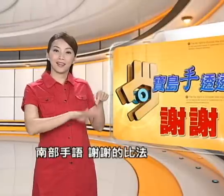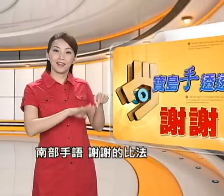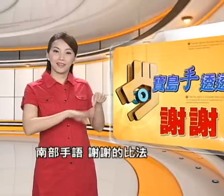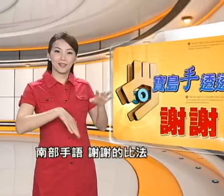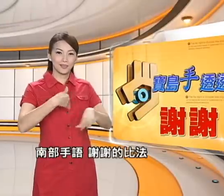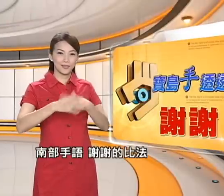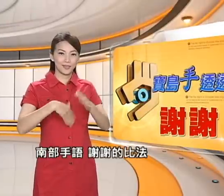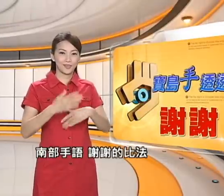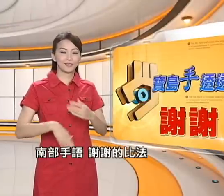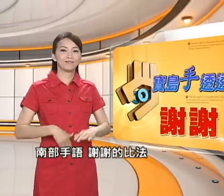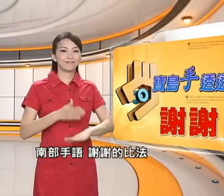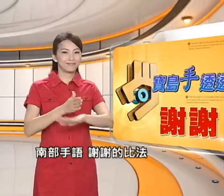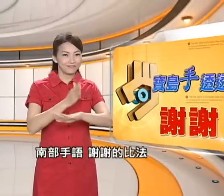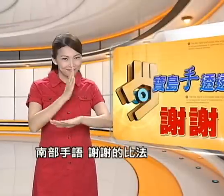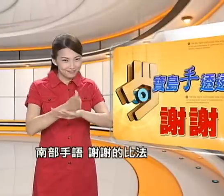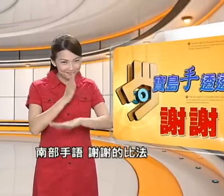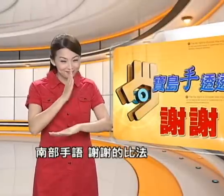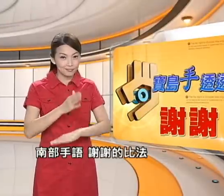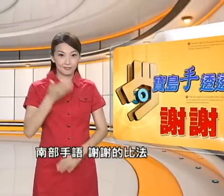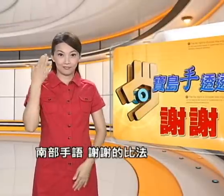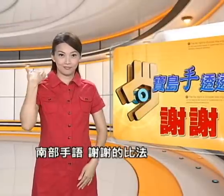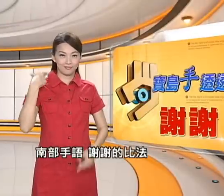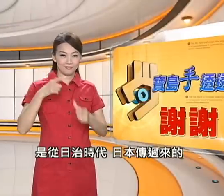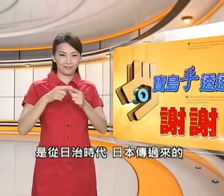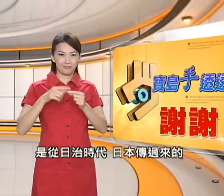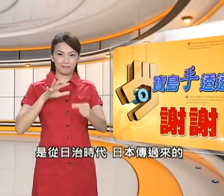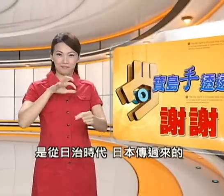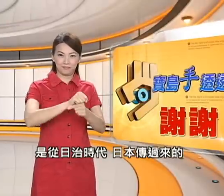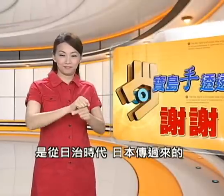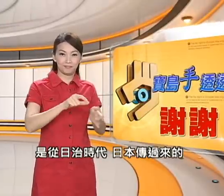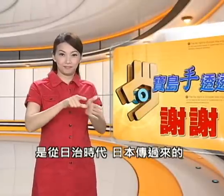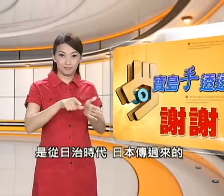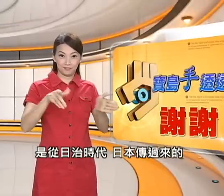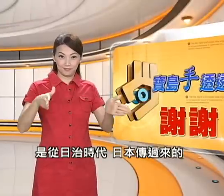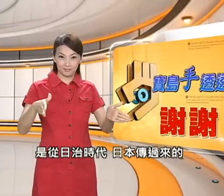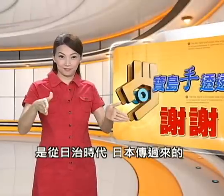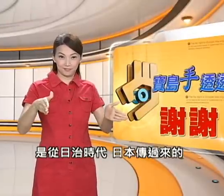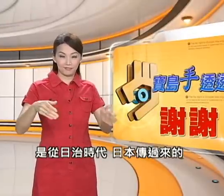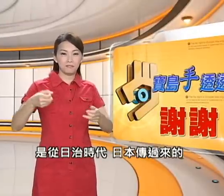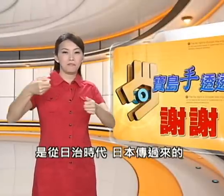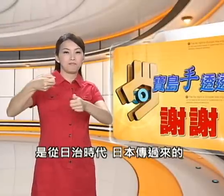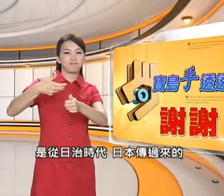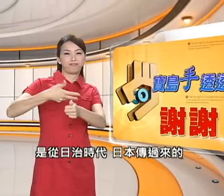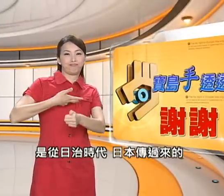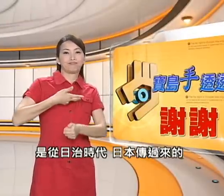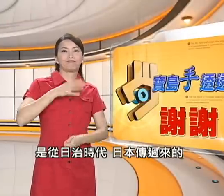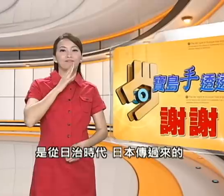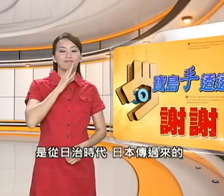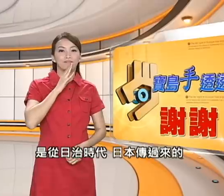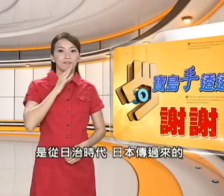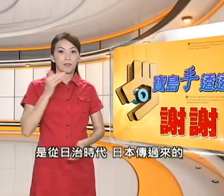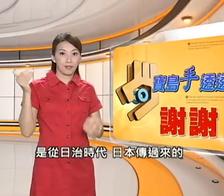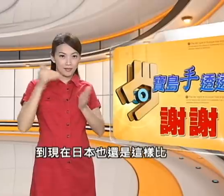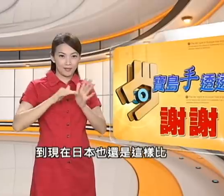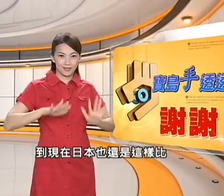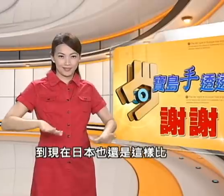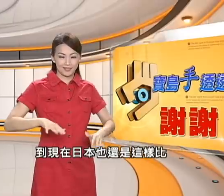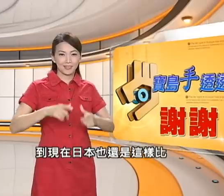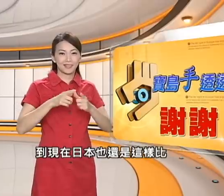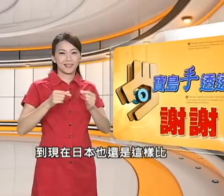南部手语谢谢的笔法是从日治时代日本传过来的，而到现在日本